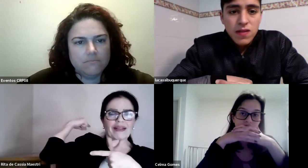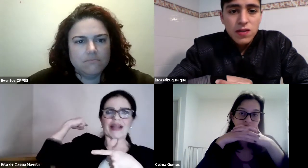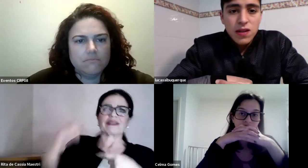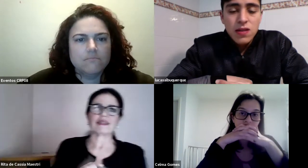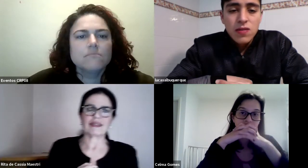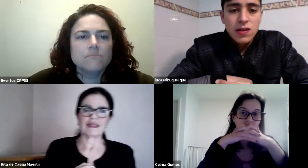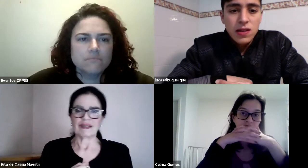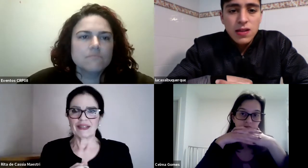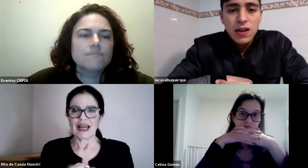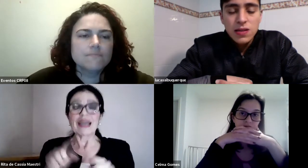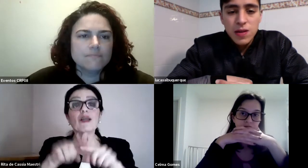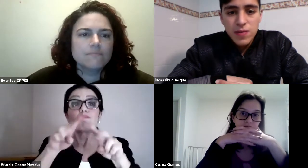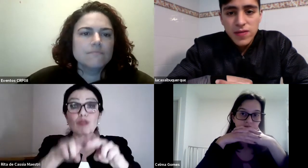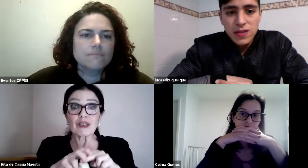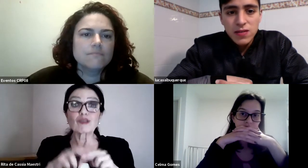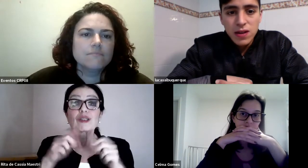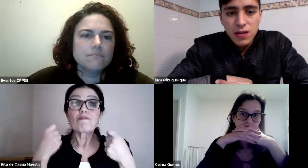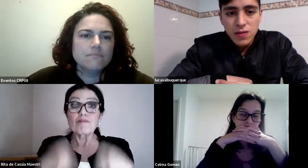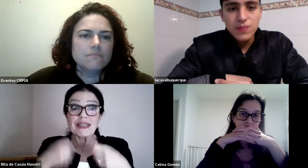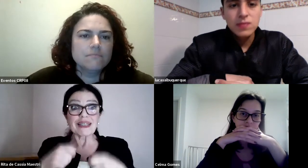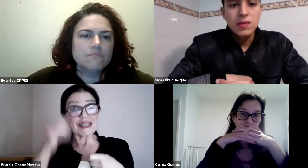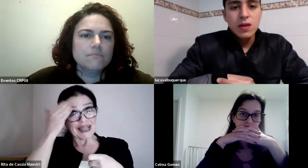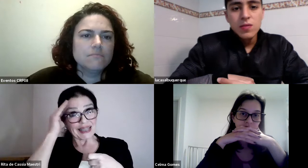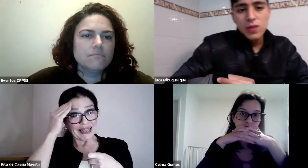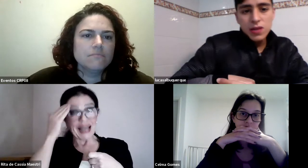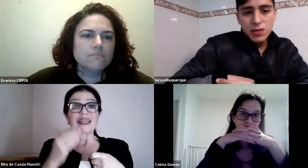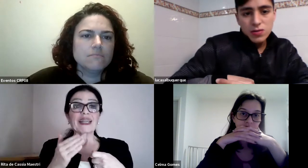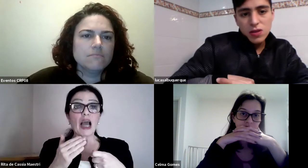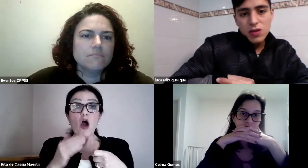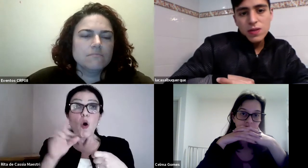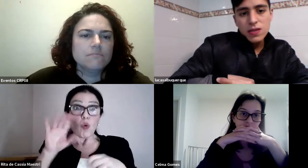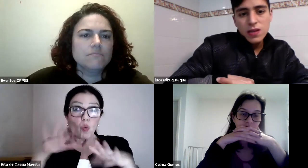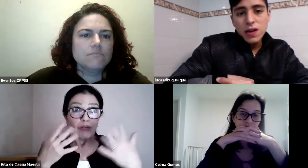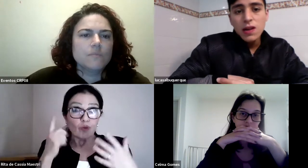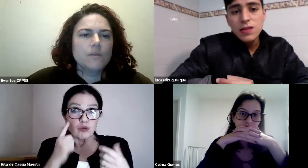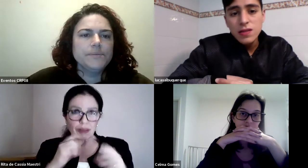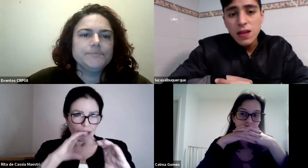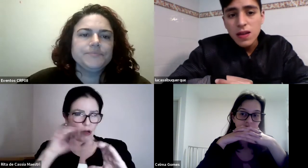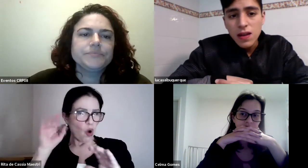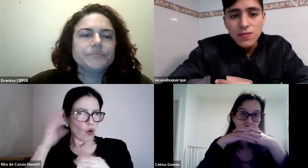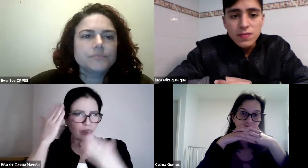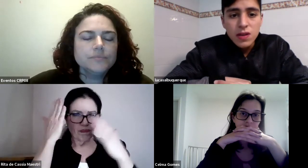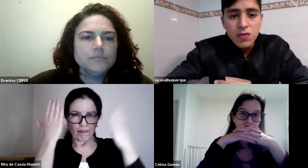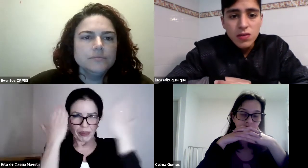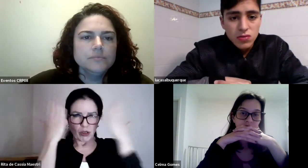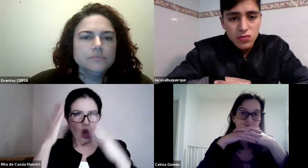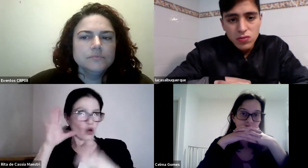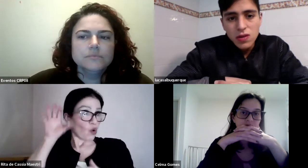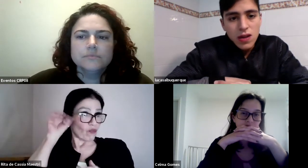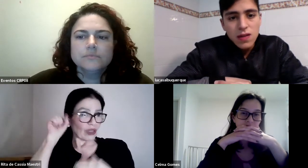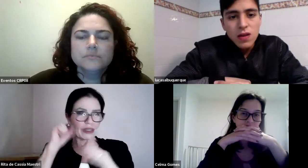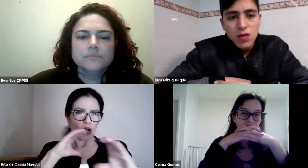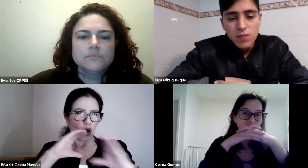pela falta da língua lá atrás, pela privação da língua. Por isso, a gente precisa entender que quando o